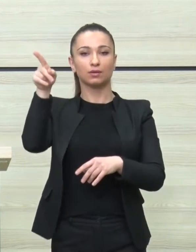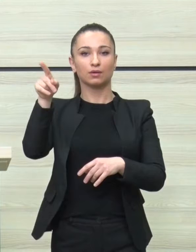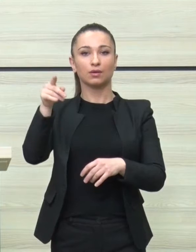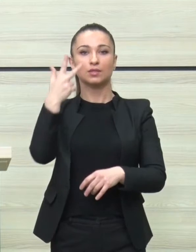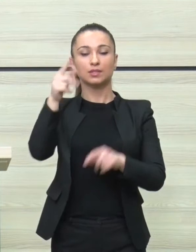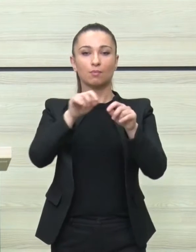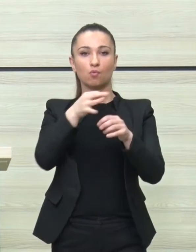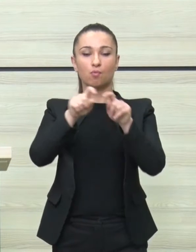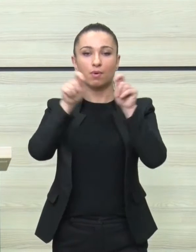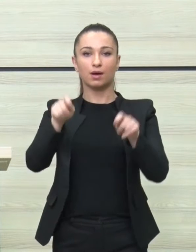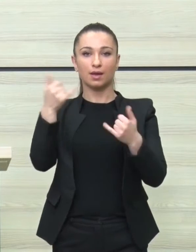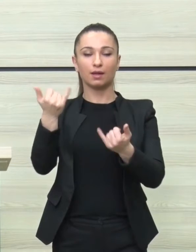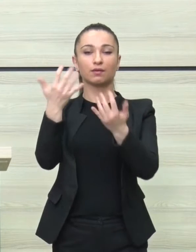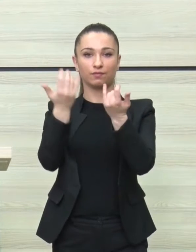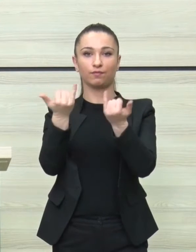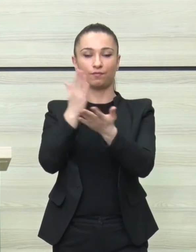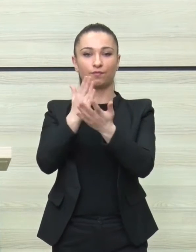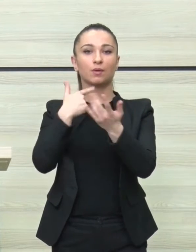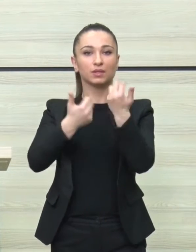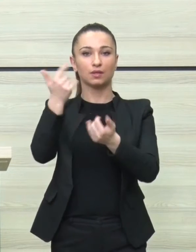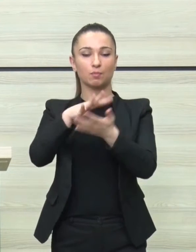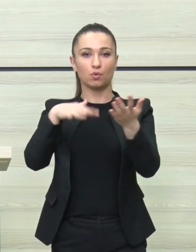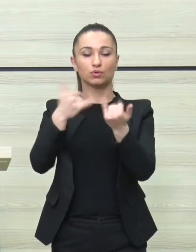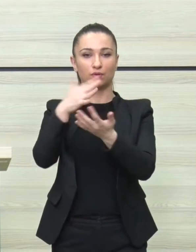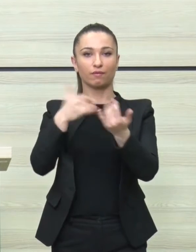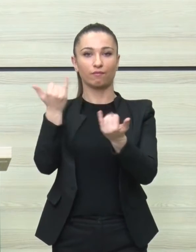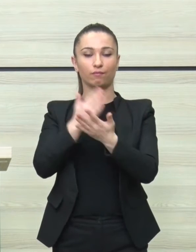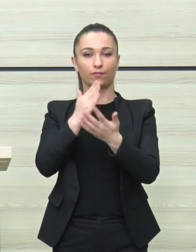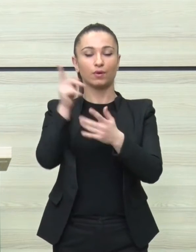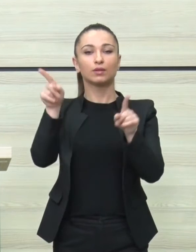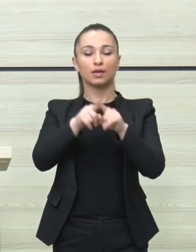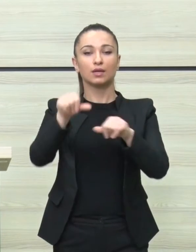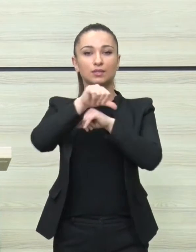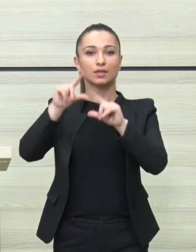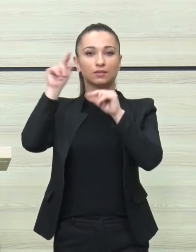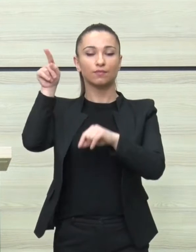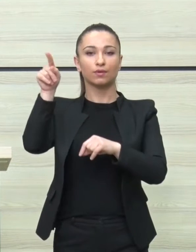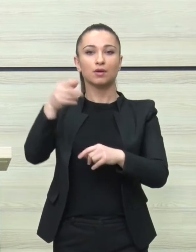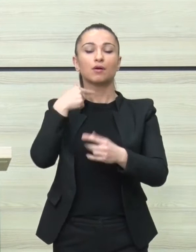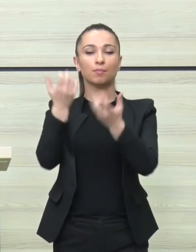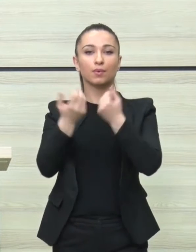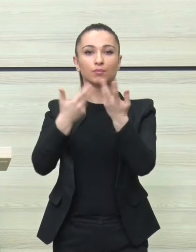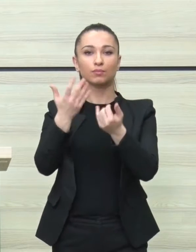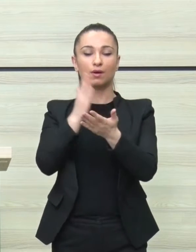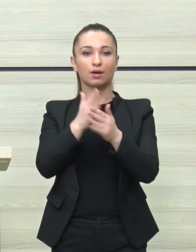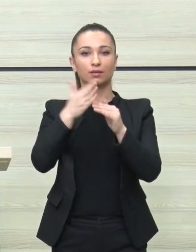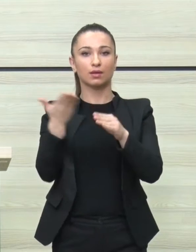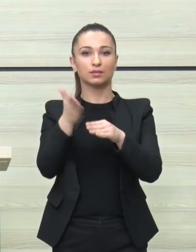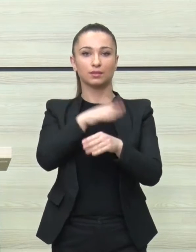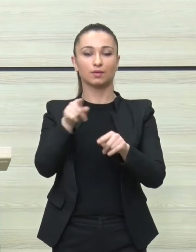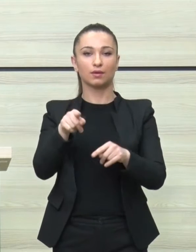შტატებში 3 უბანზე ამ წუთებშიც მიმდინარეობს ხმების დათვლის პროცედურები და საზღვარგარეთ მიღებული ხმები ასე